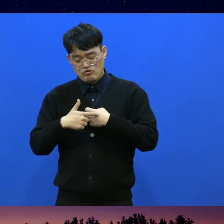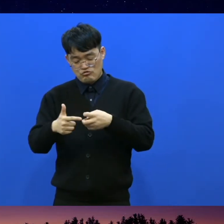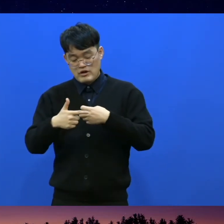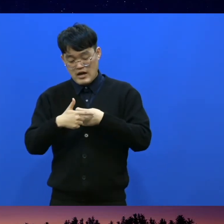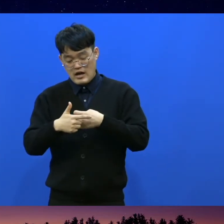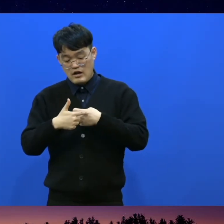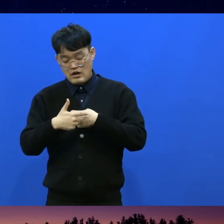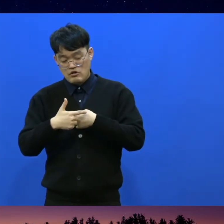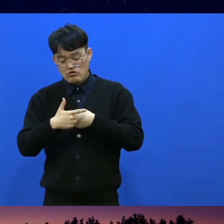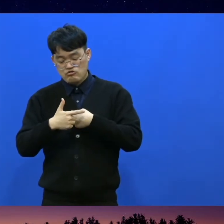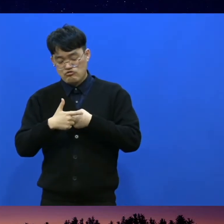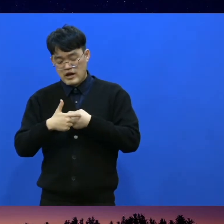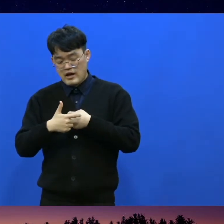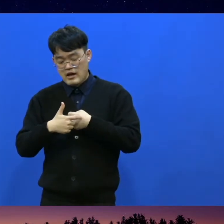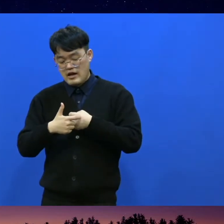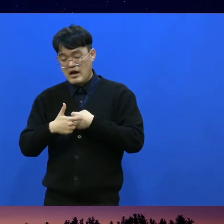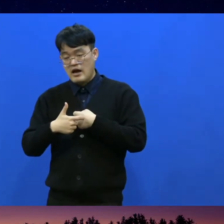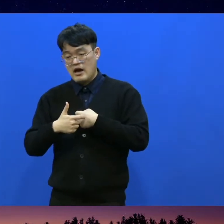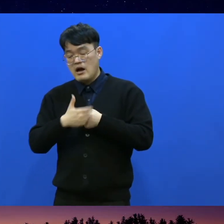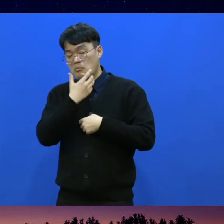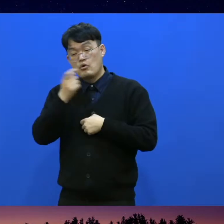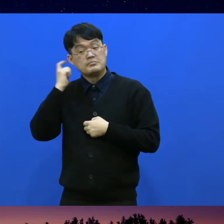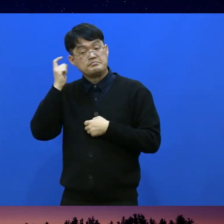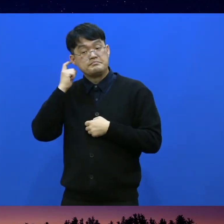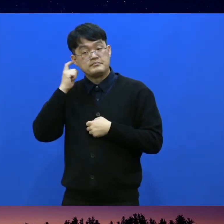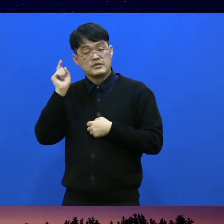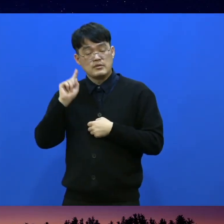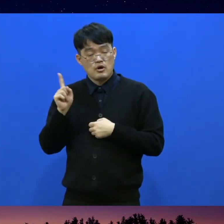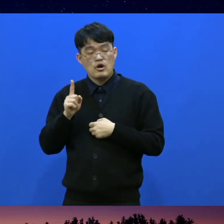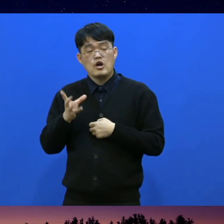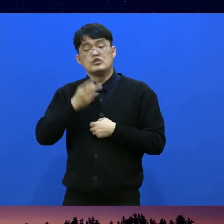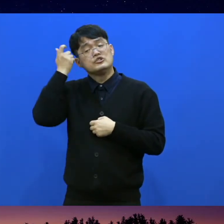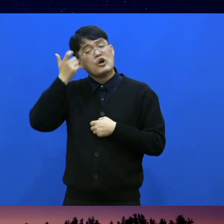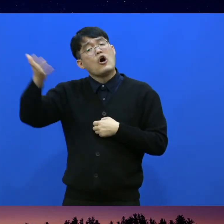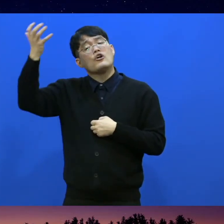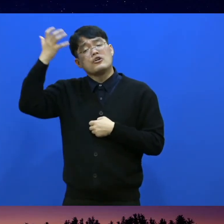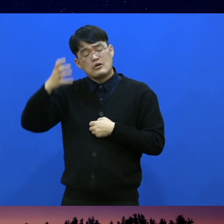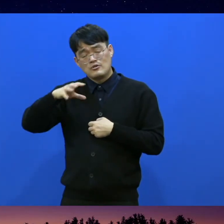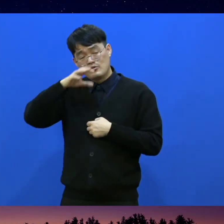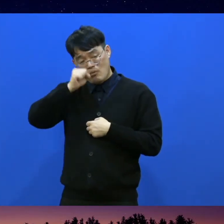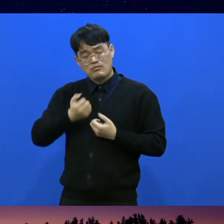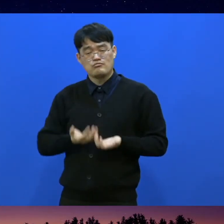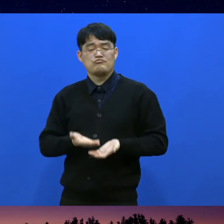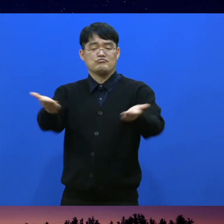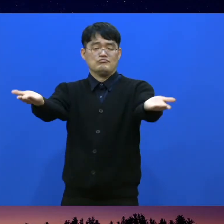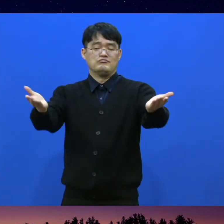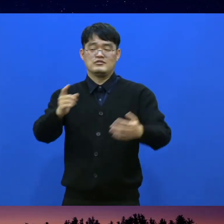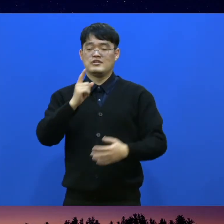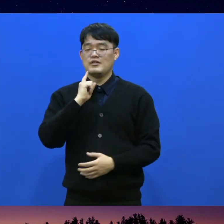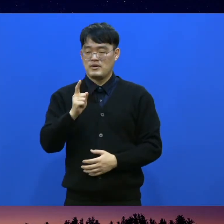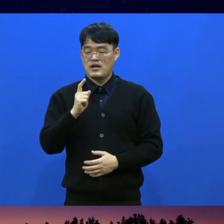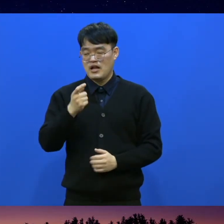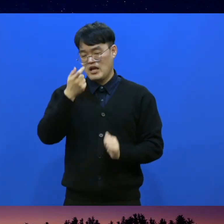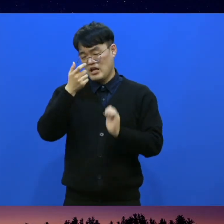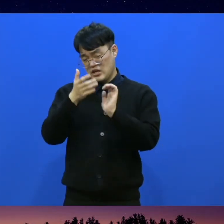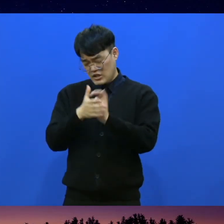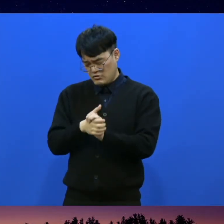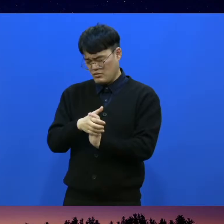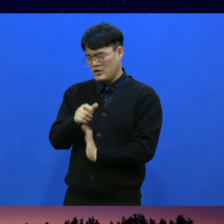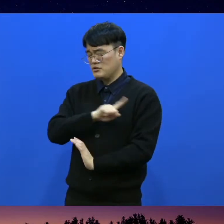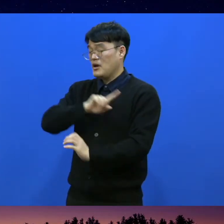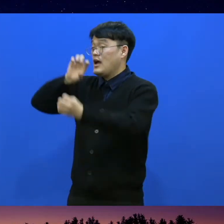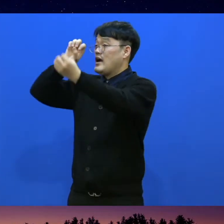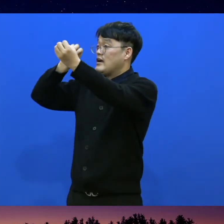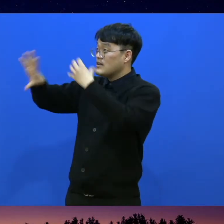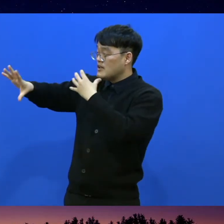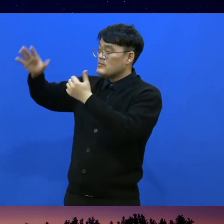주시지 않겠느냐고 해서 하나님을 말씀한 우리의 기도의 응답의 최후의 응답은 하나님이시라는